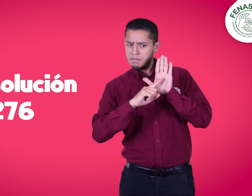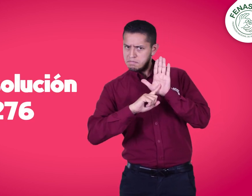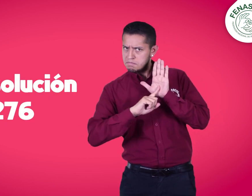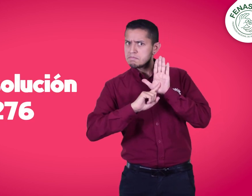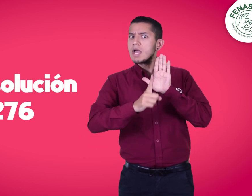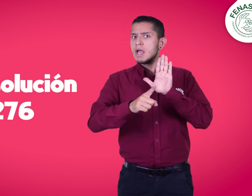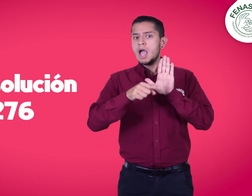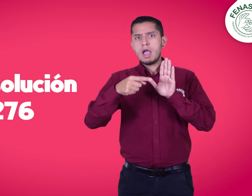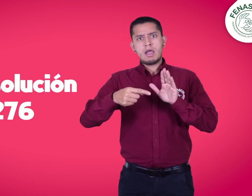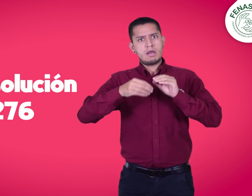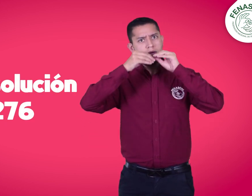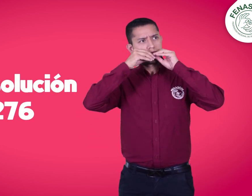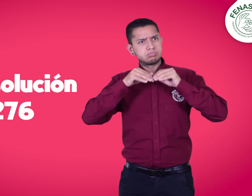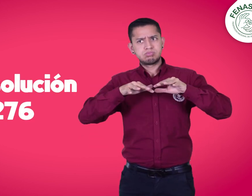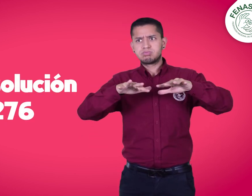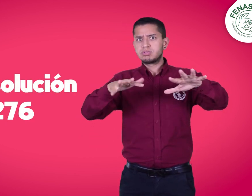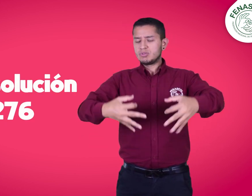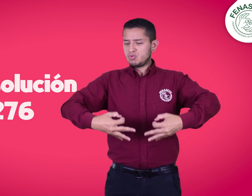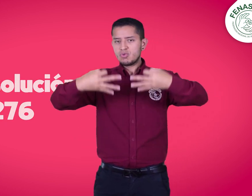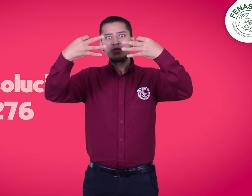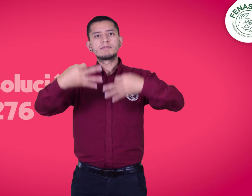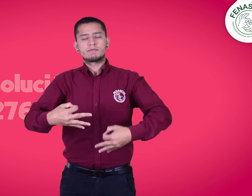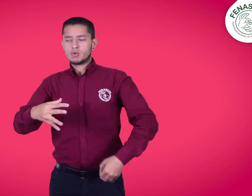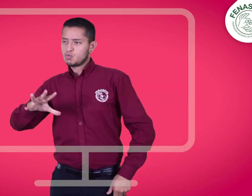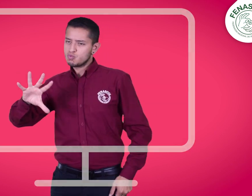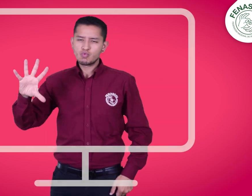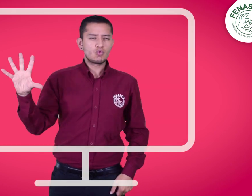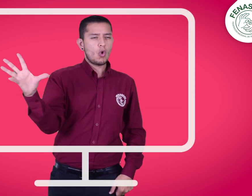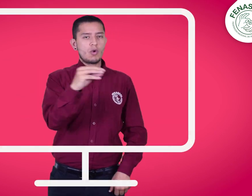2024 y se debe cumplir en todos los